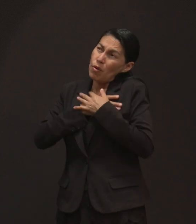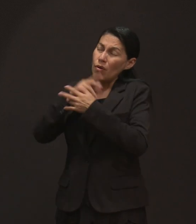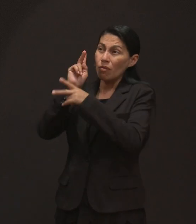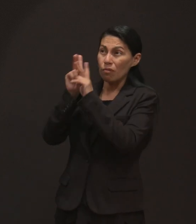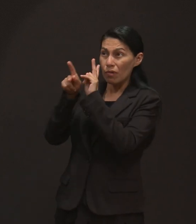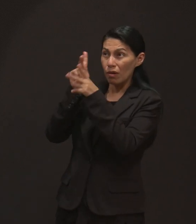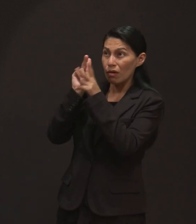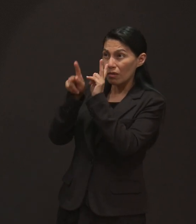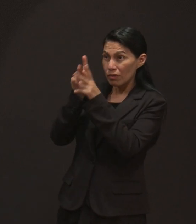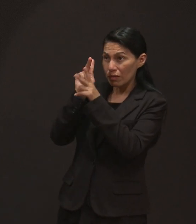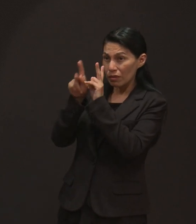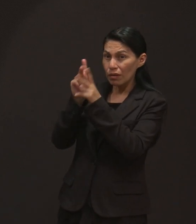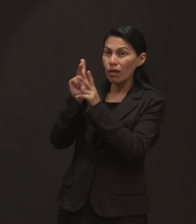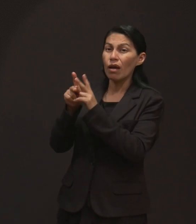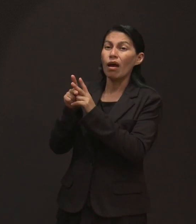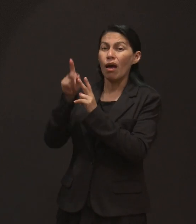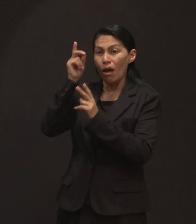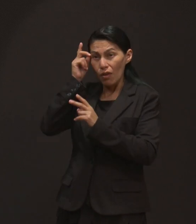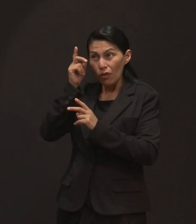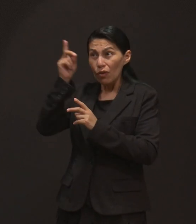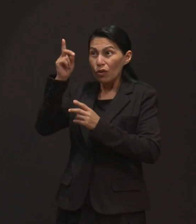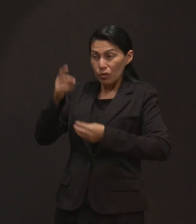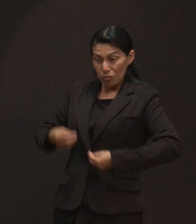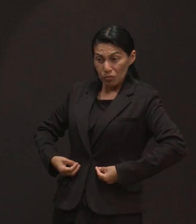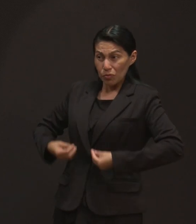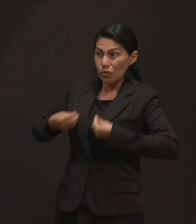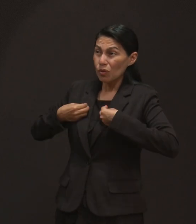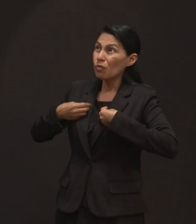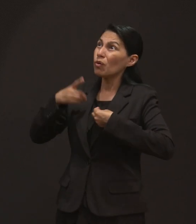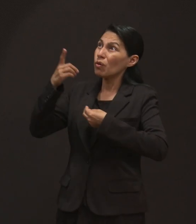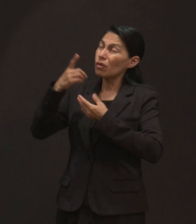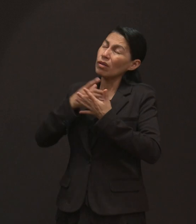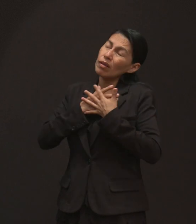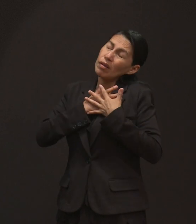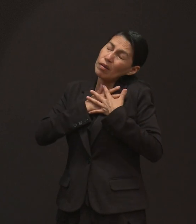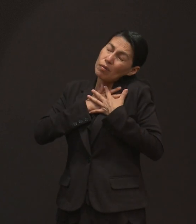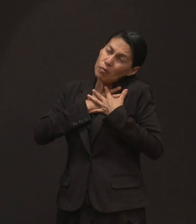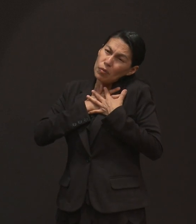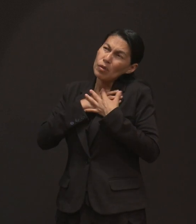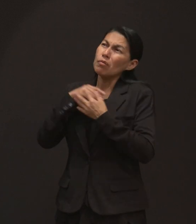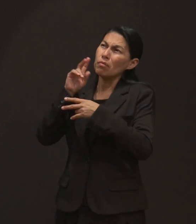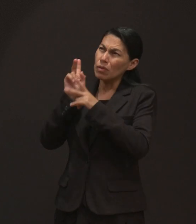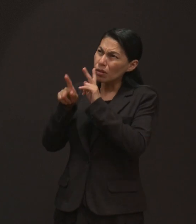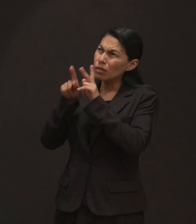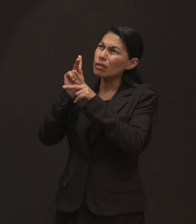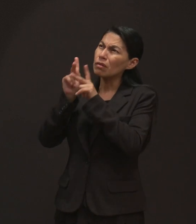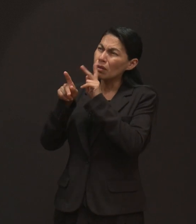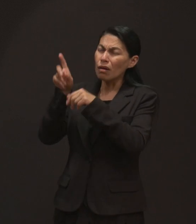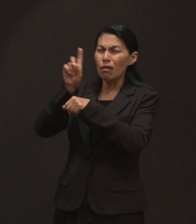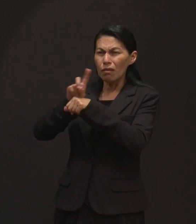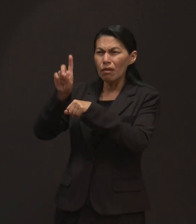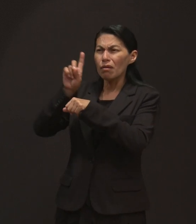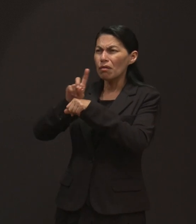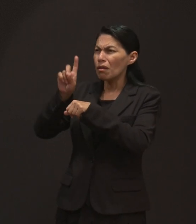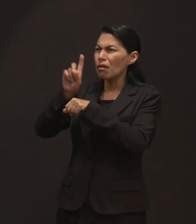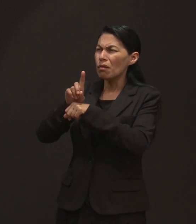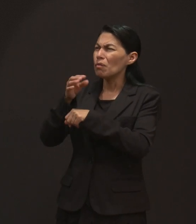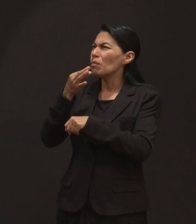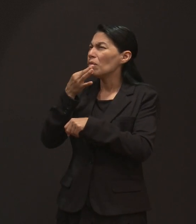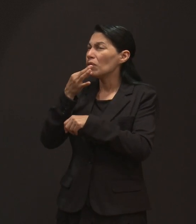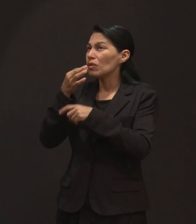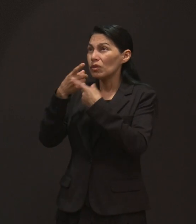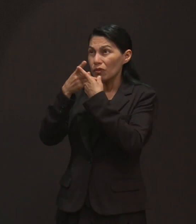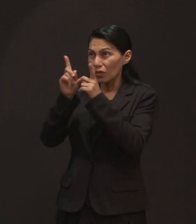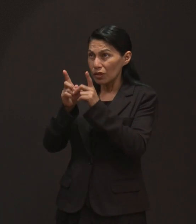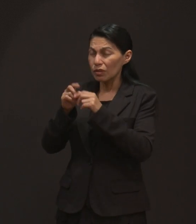un diálogo, porque es un Dios vivo a quien amo y con quien tengo que conversar. Cada